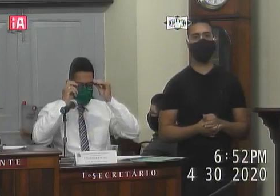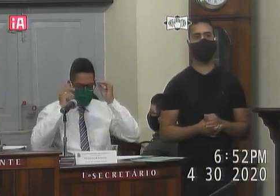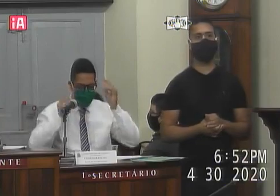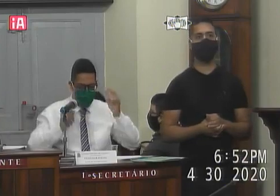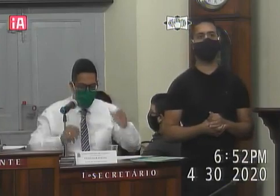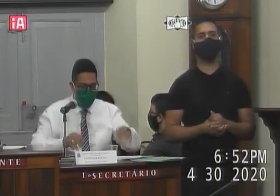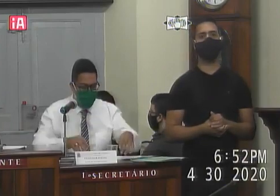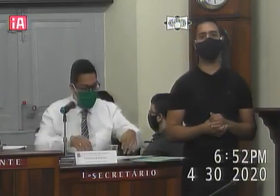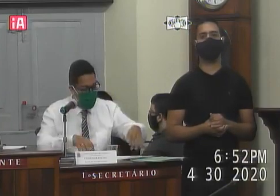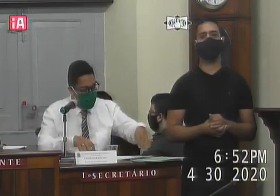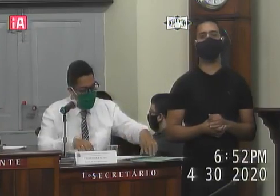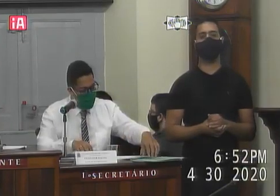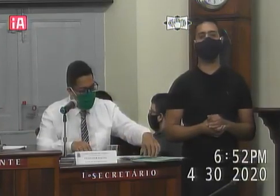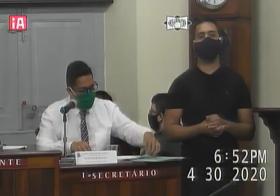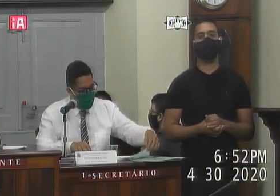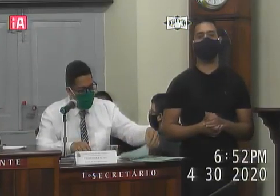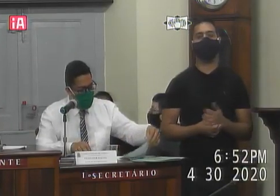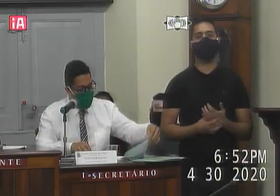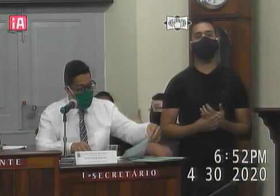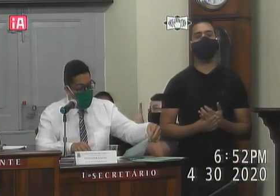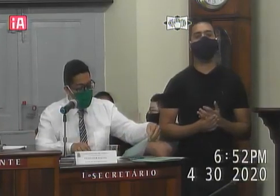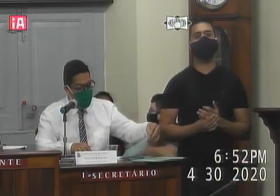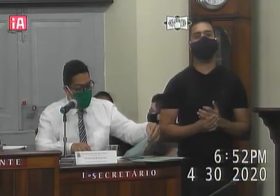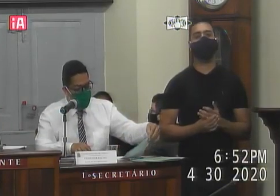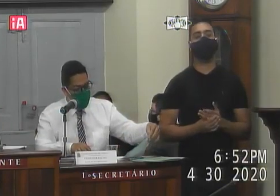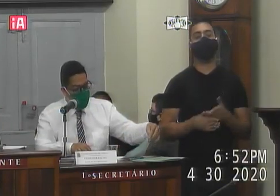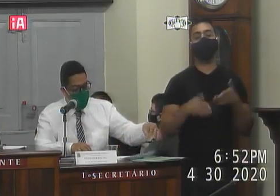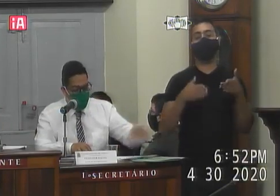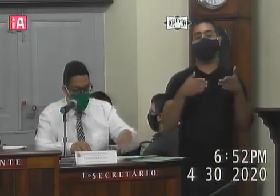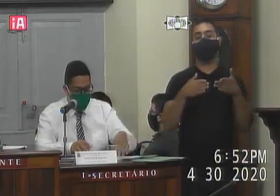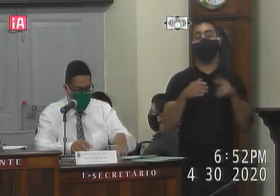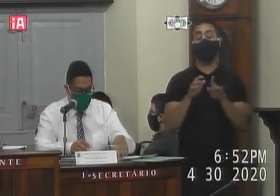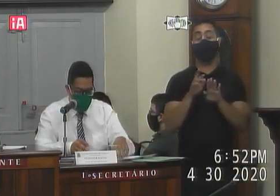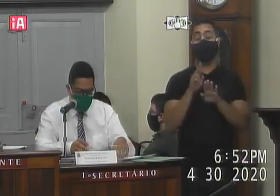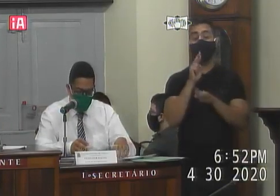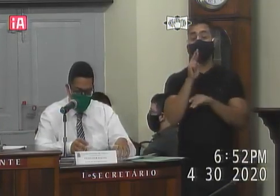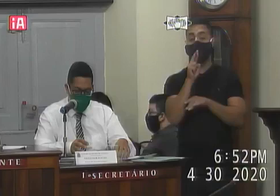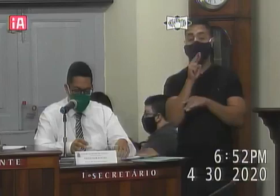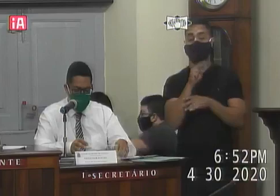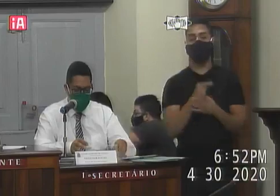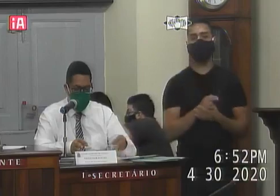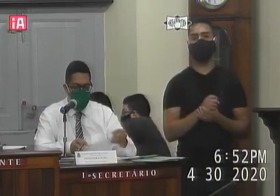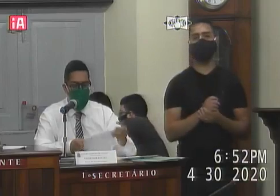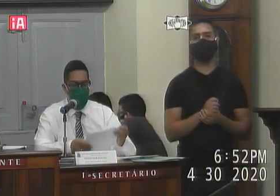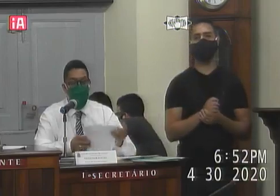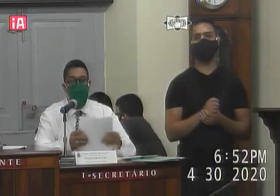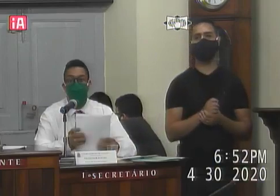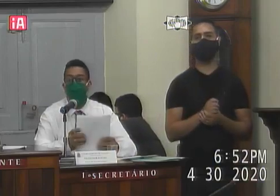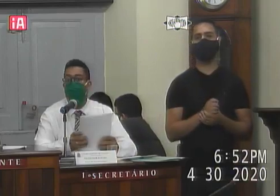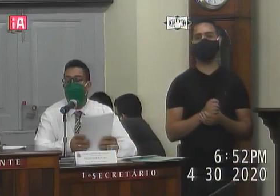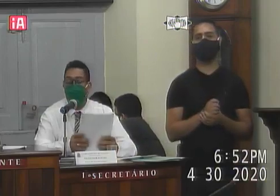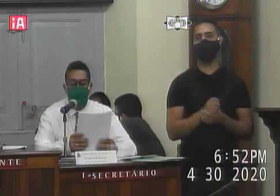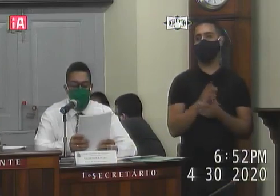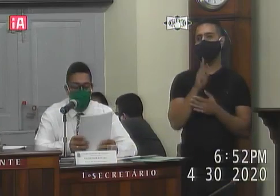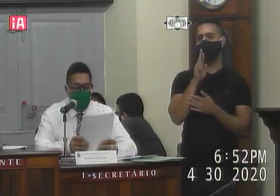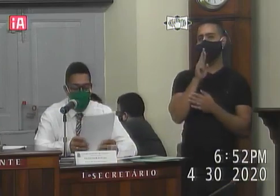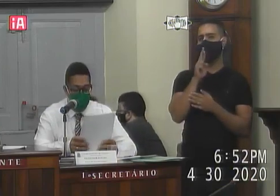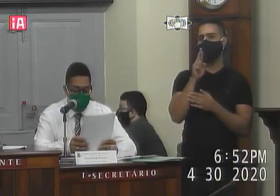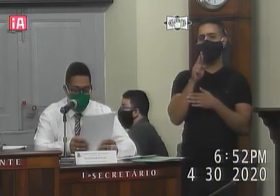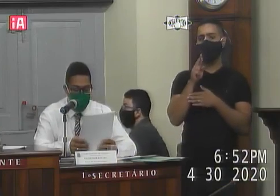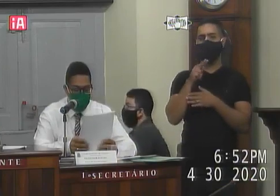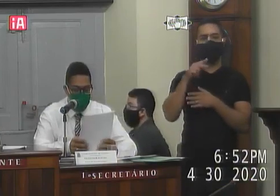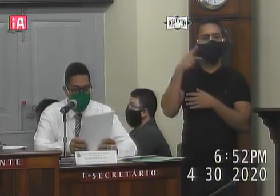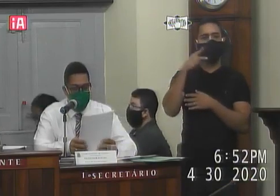Requerimento, resposta. Ilustríssima resposta ao requerimento da